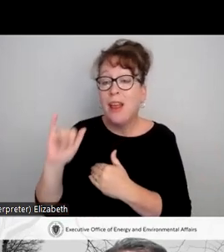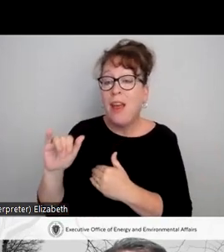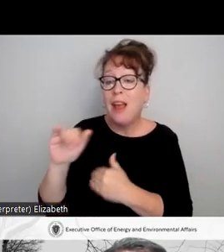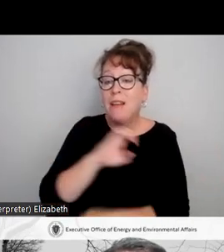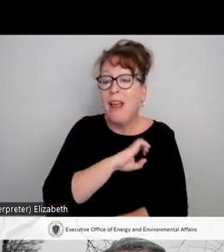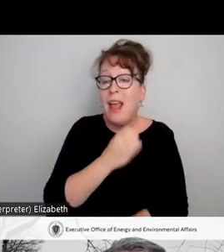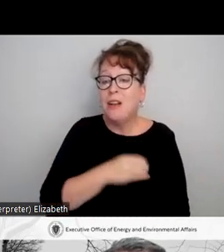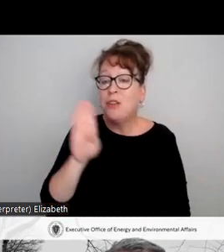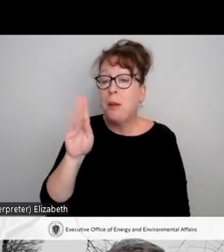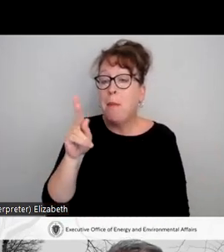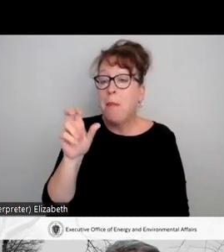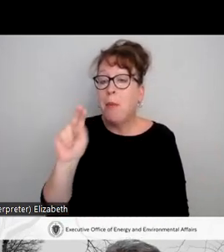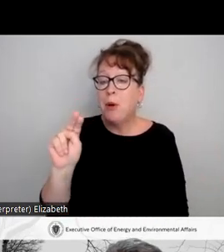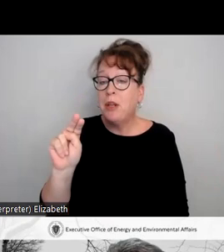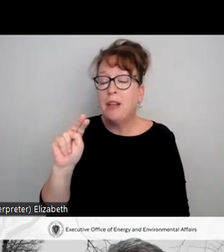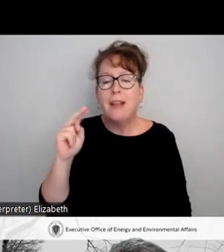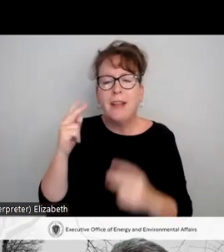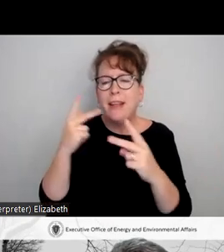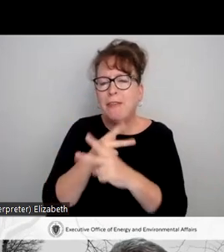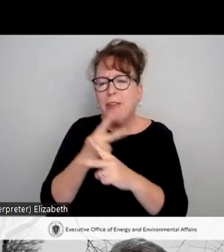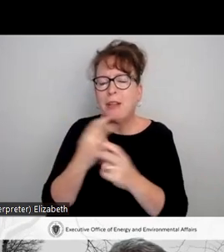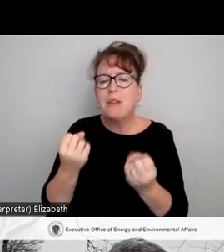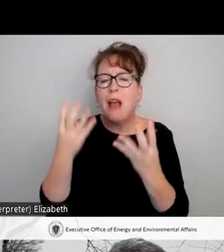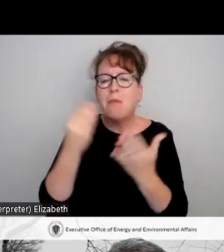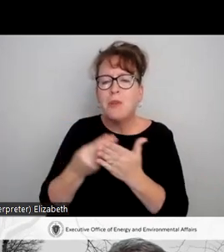el peso de energía